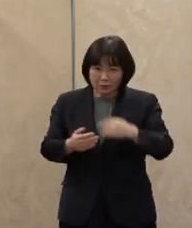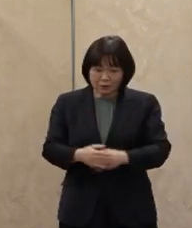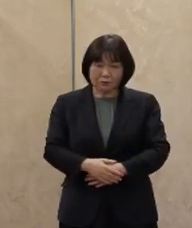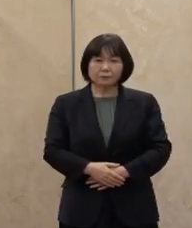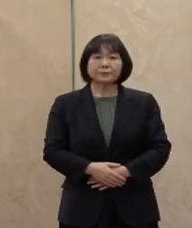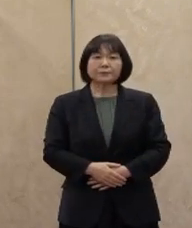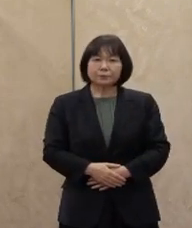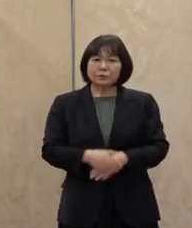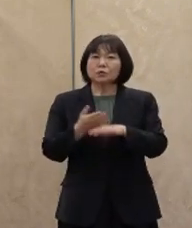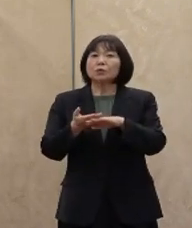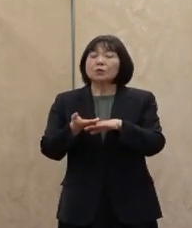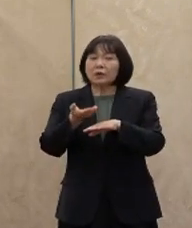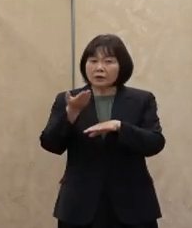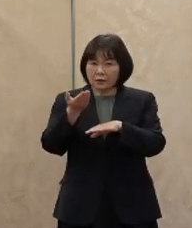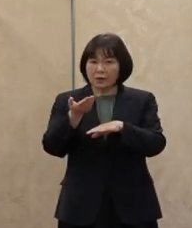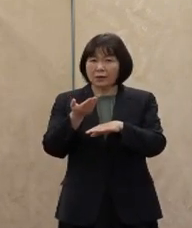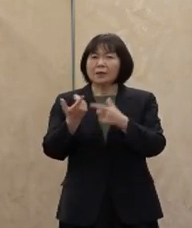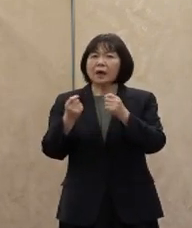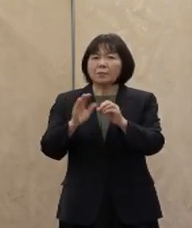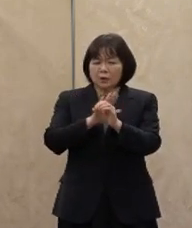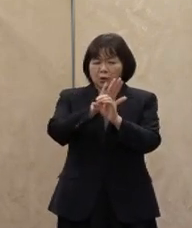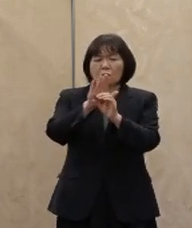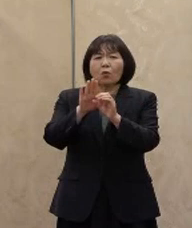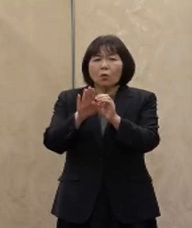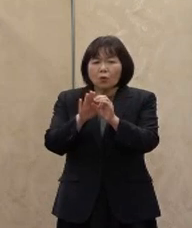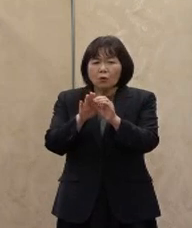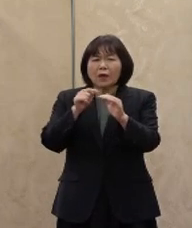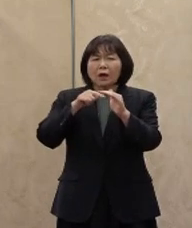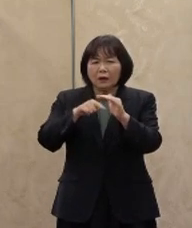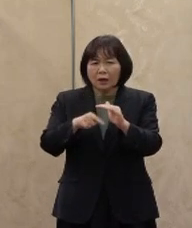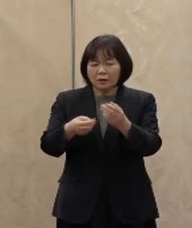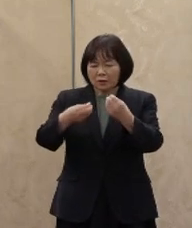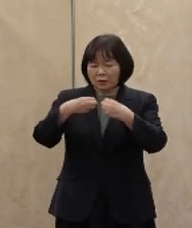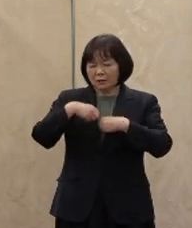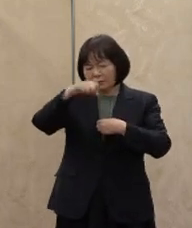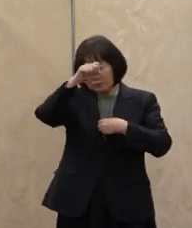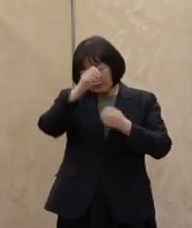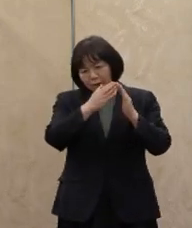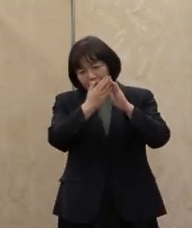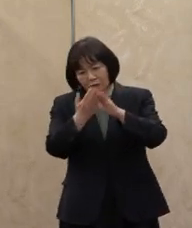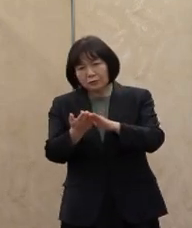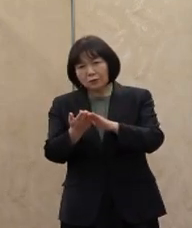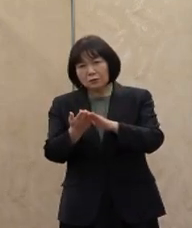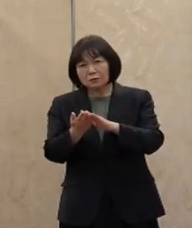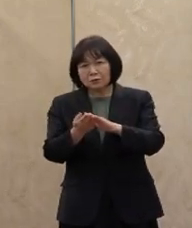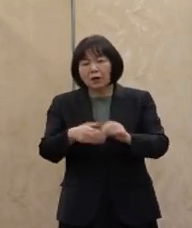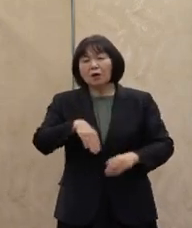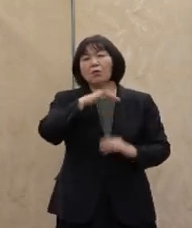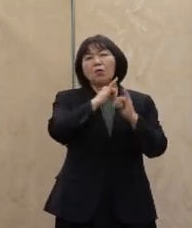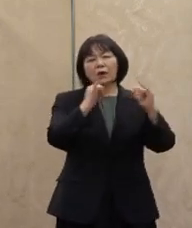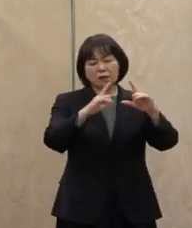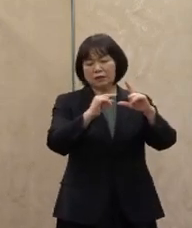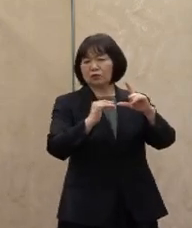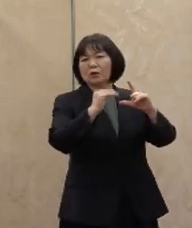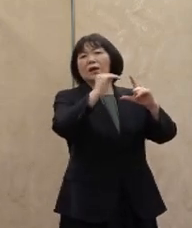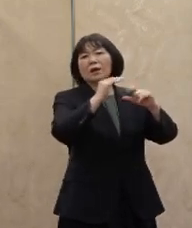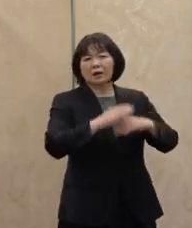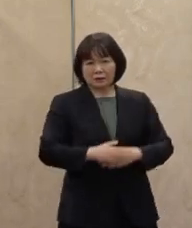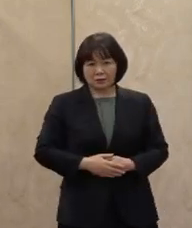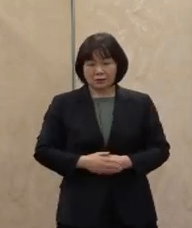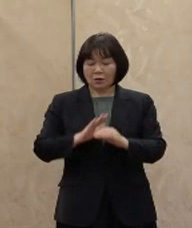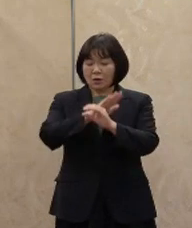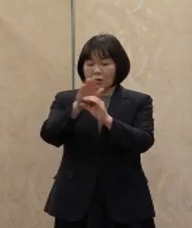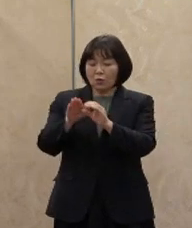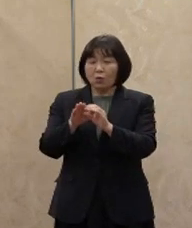上で、やっぱりコロナによってお亡くなりになる確率というのは高齢者が非常に高いわけです。それからコロナが